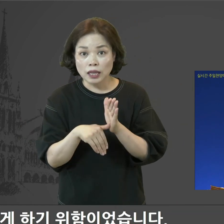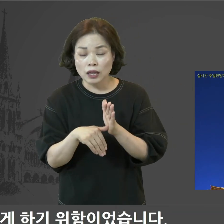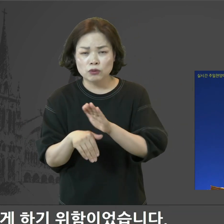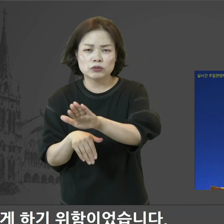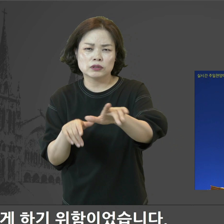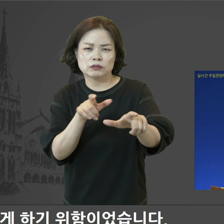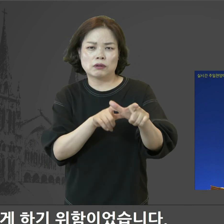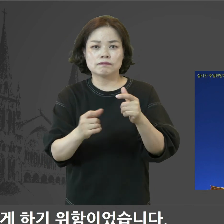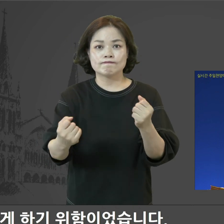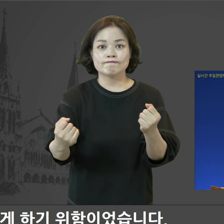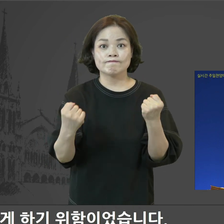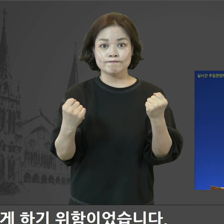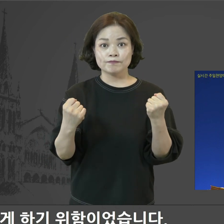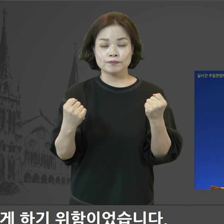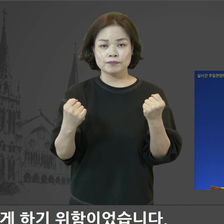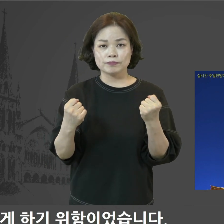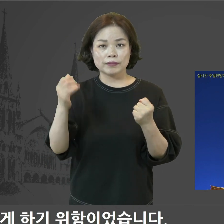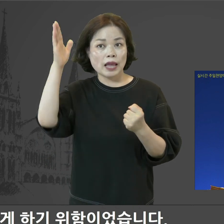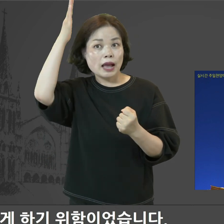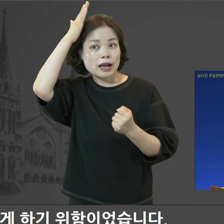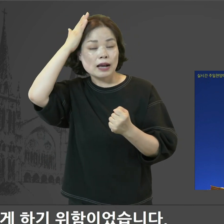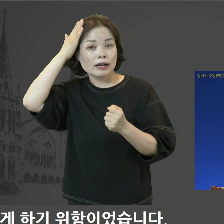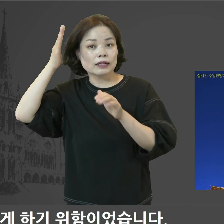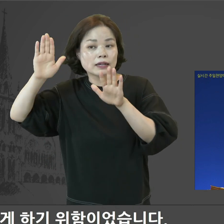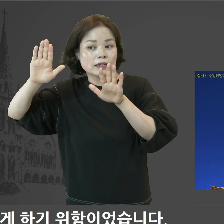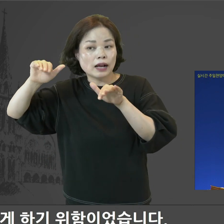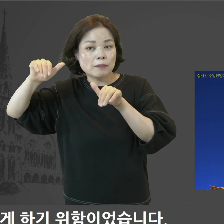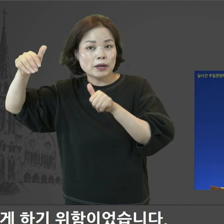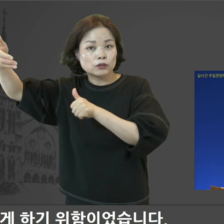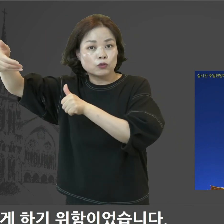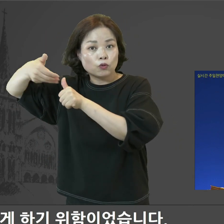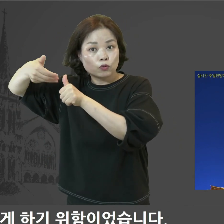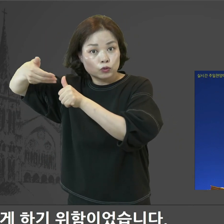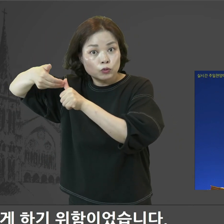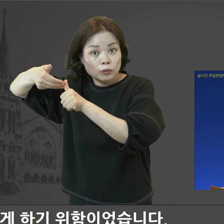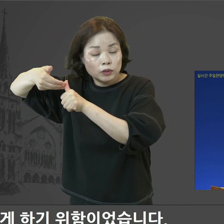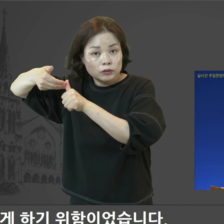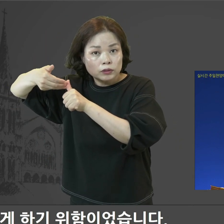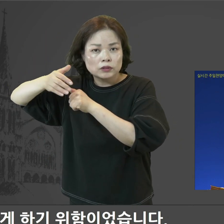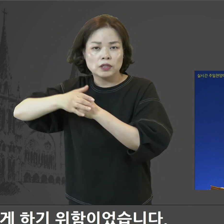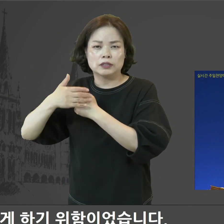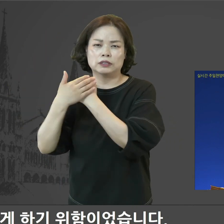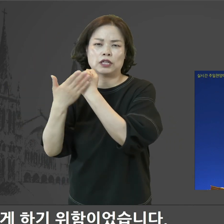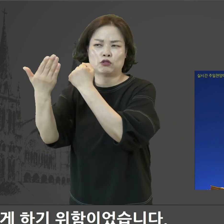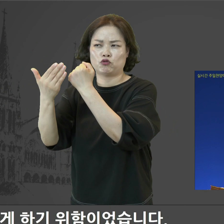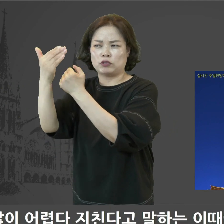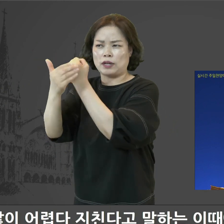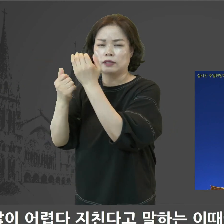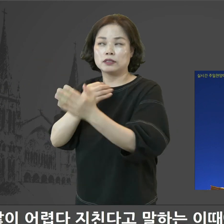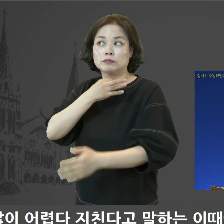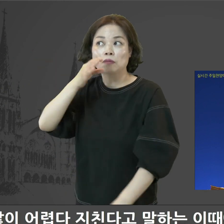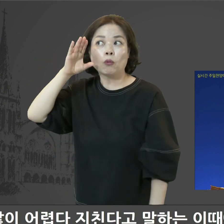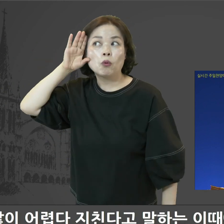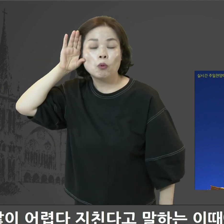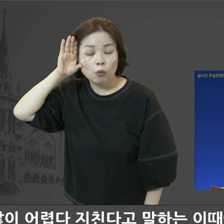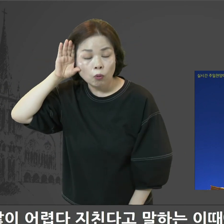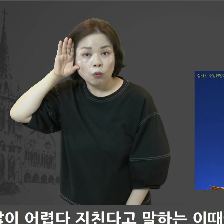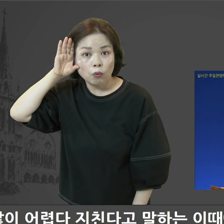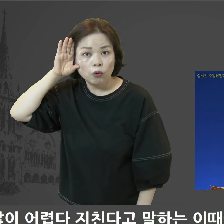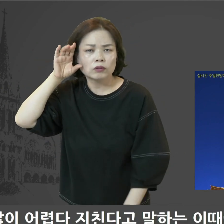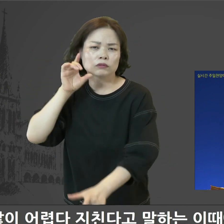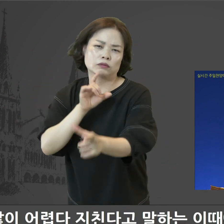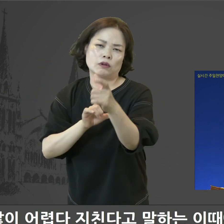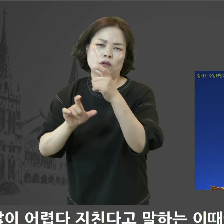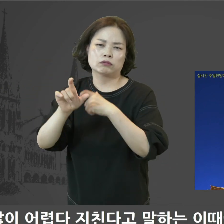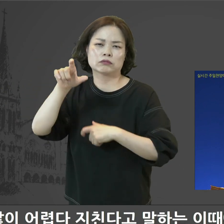우리는 더욱 힘을 내어서 까마귀를 통해 먹을 것을 공급해 주시고 또 은혜를 주시는 하나님의 음성을 듣고